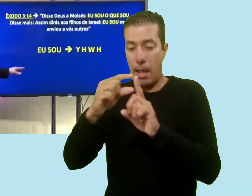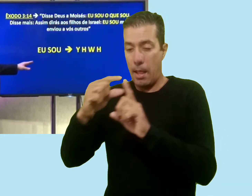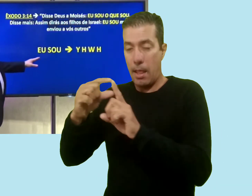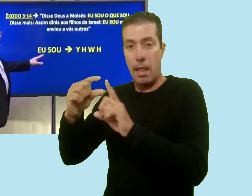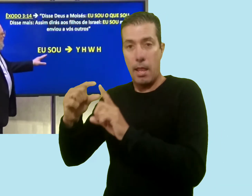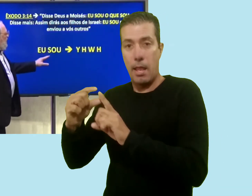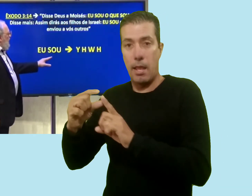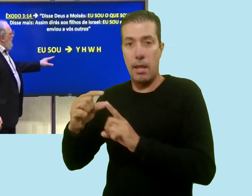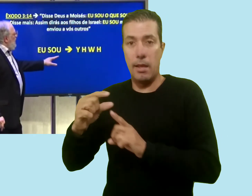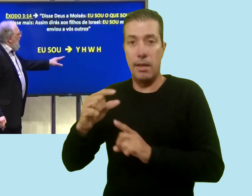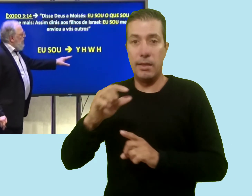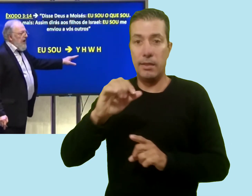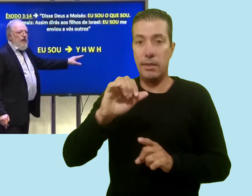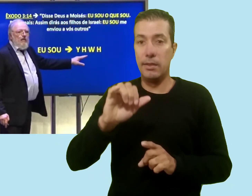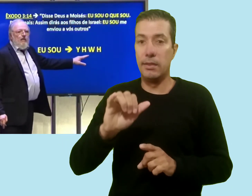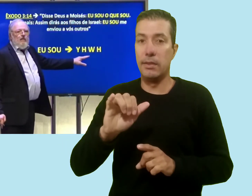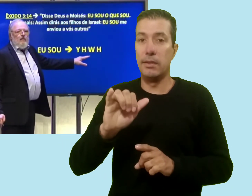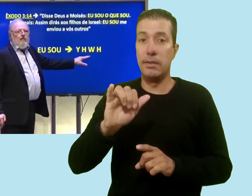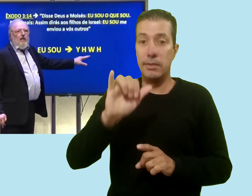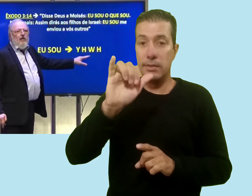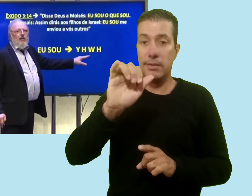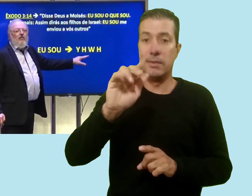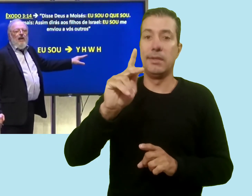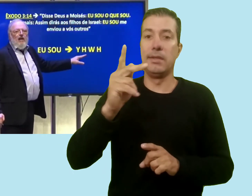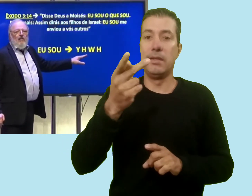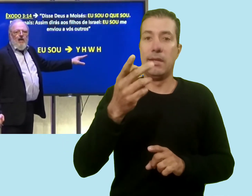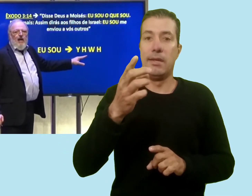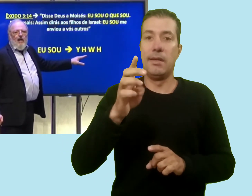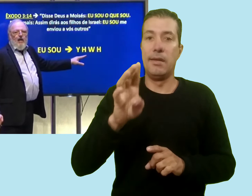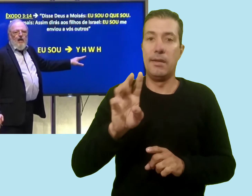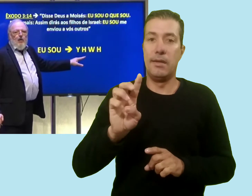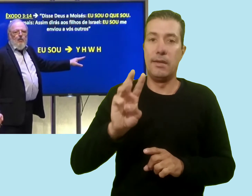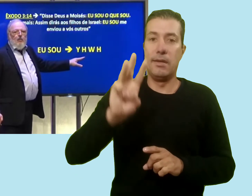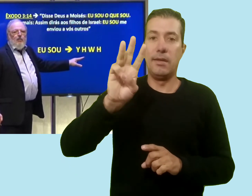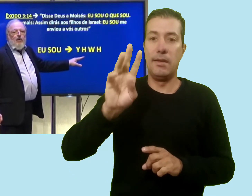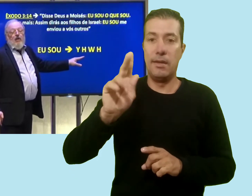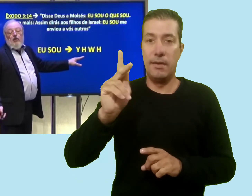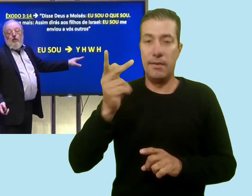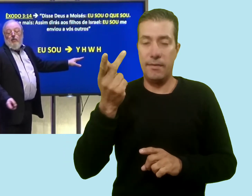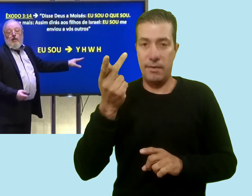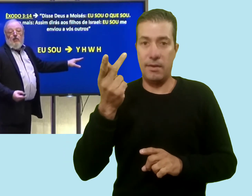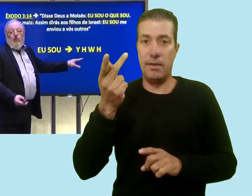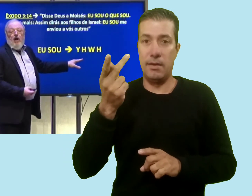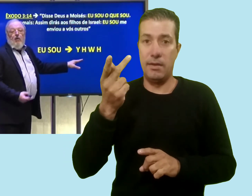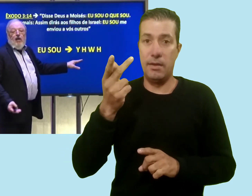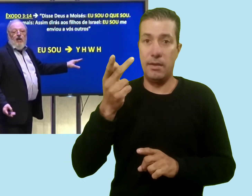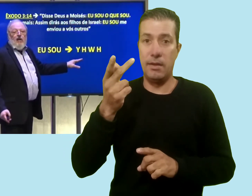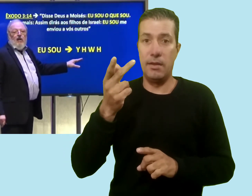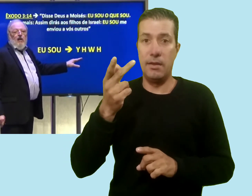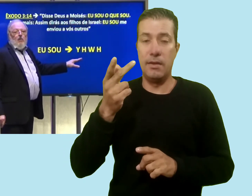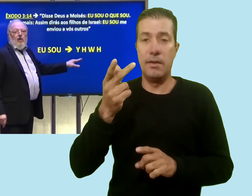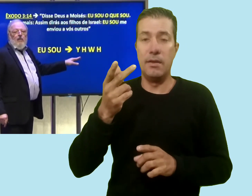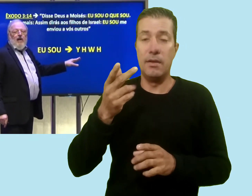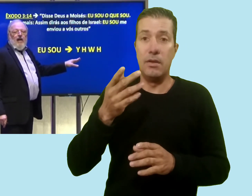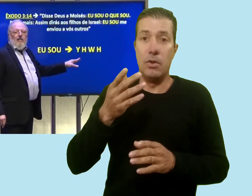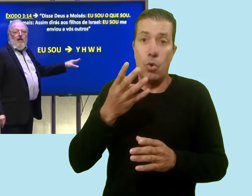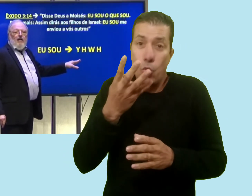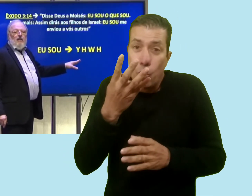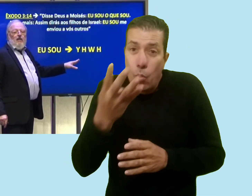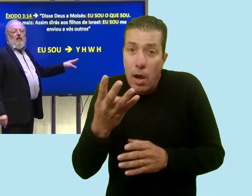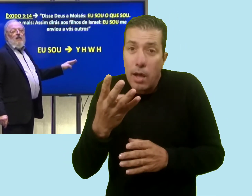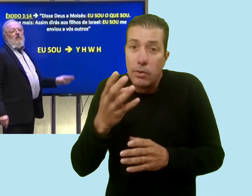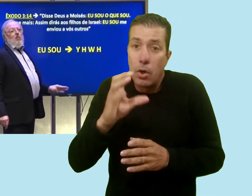letras, Yahvé. A gente fala Yahvé porque a gente meteu vogal aqui, porque a